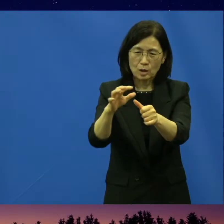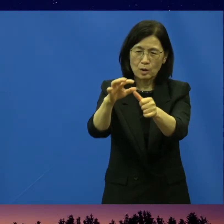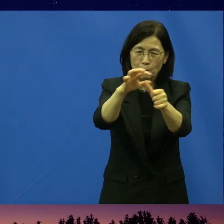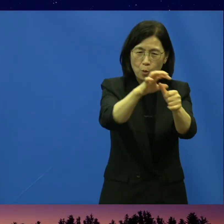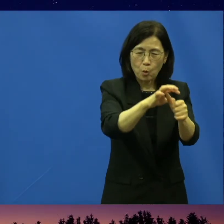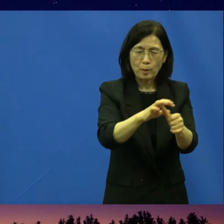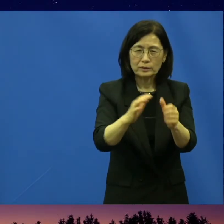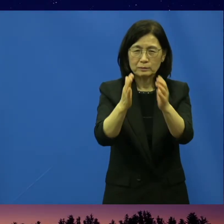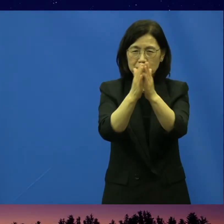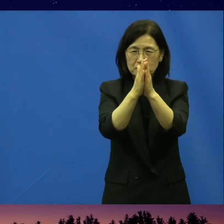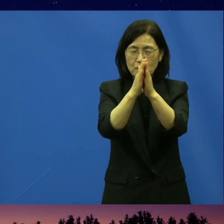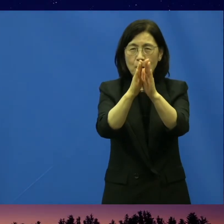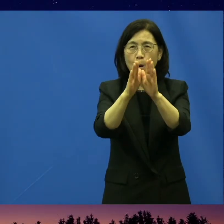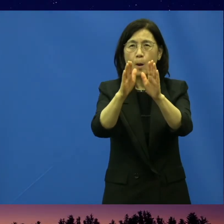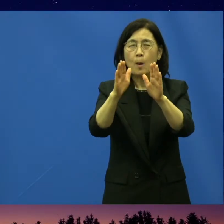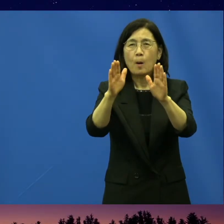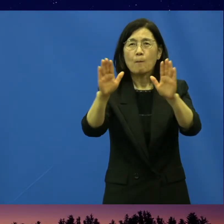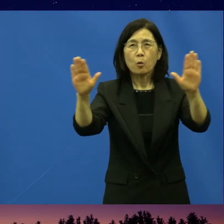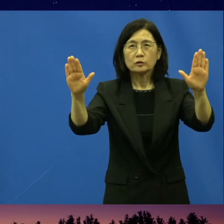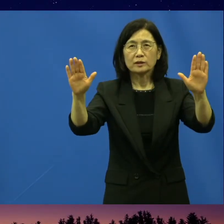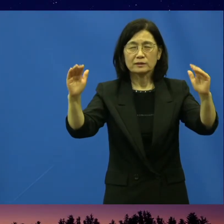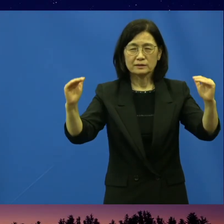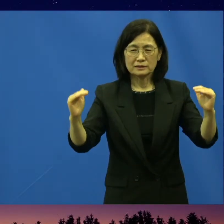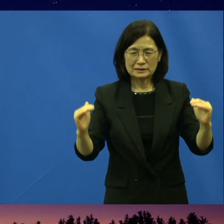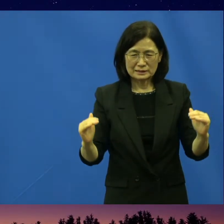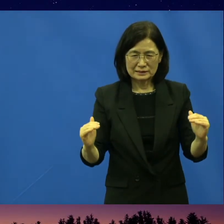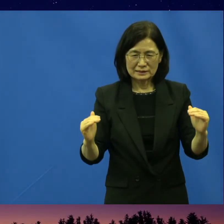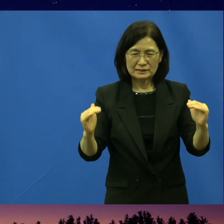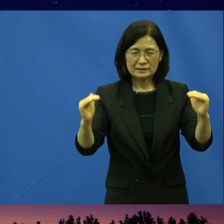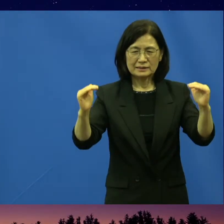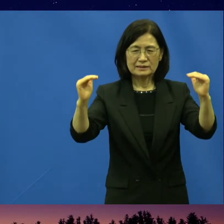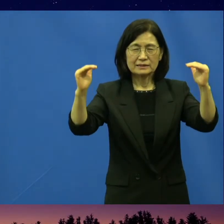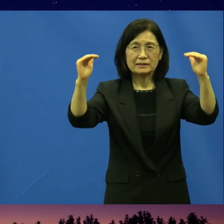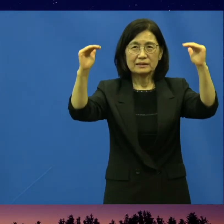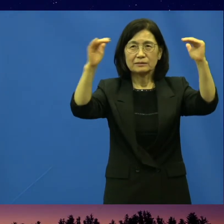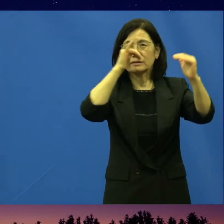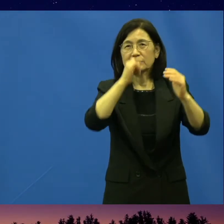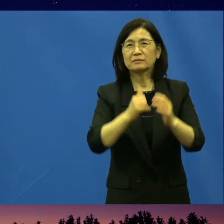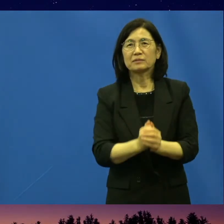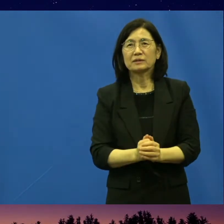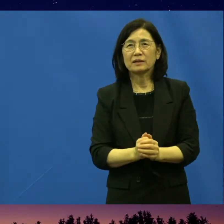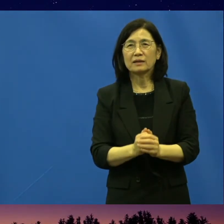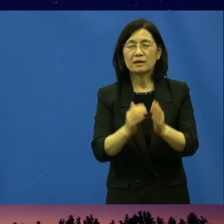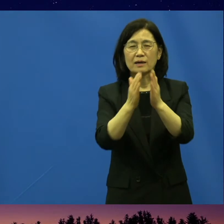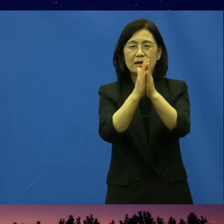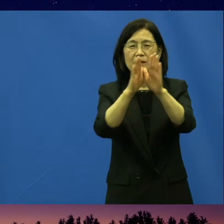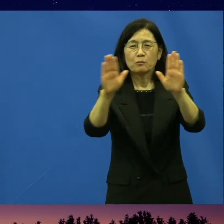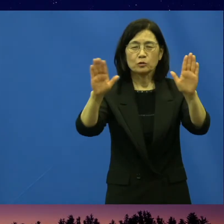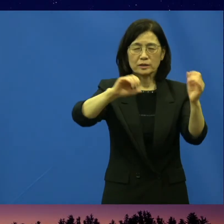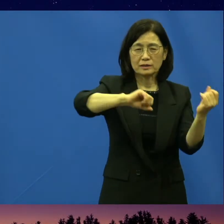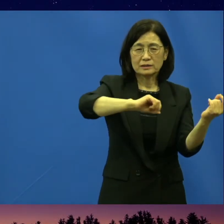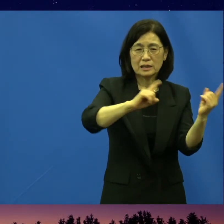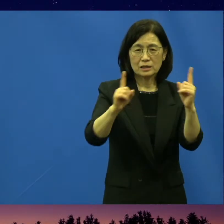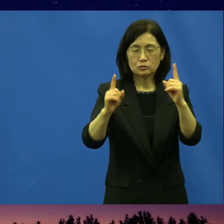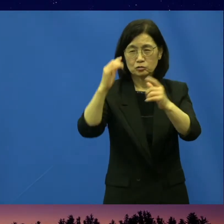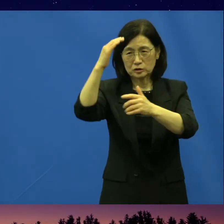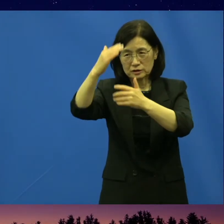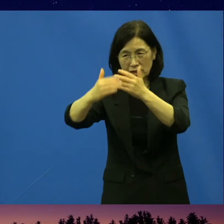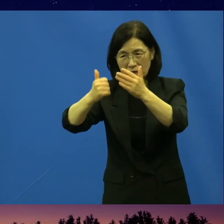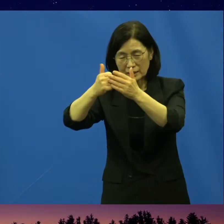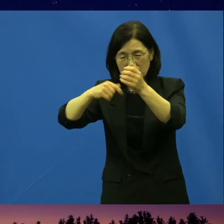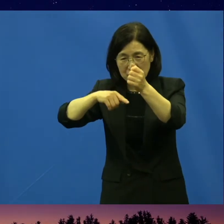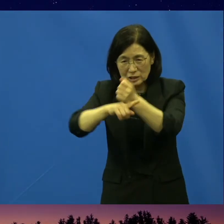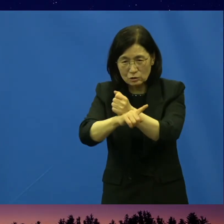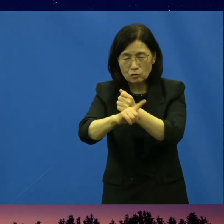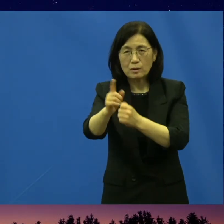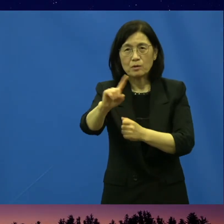물 가운데로 지날 때 그를 침몰하지 못하게 하소서. 모세를 살려주신 이유가 뭘까요? 모세